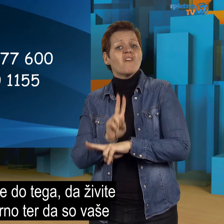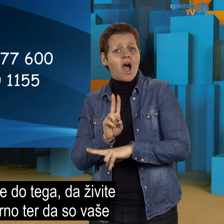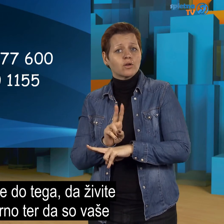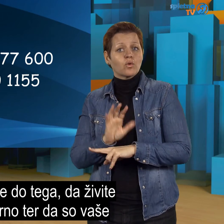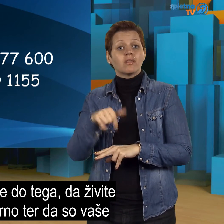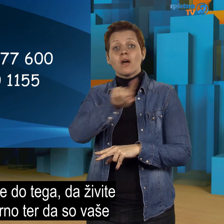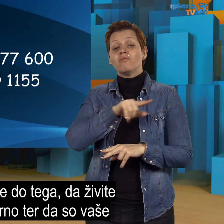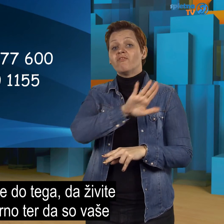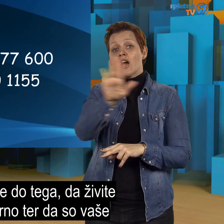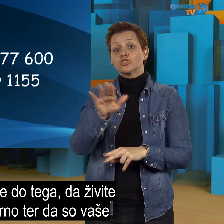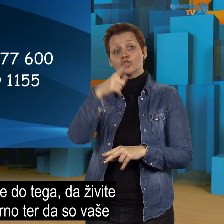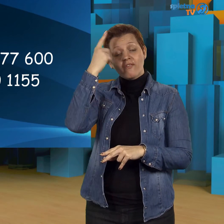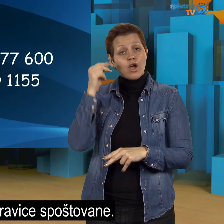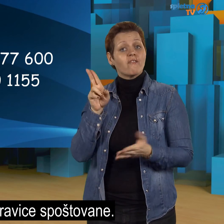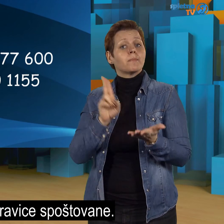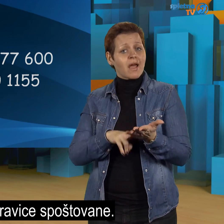spoštovane.